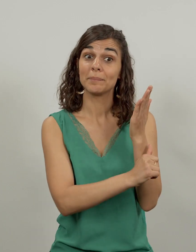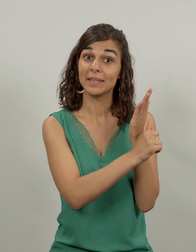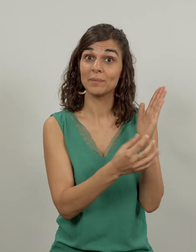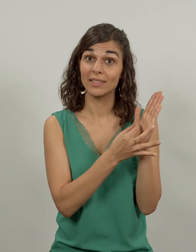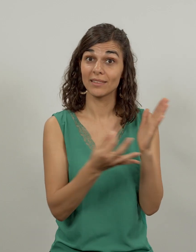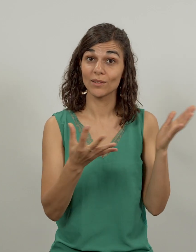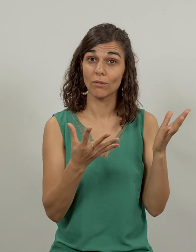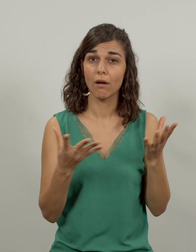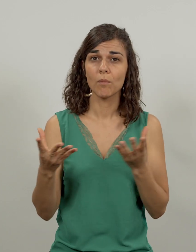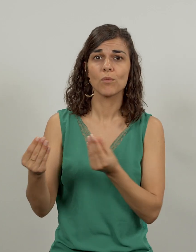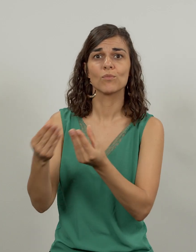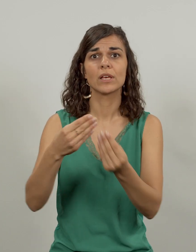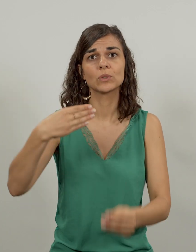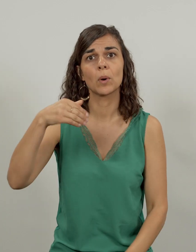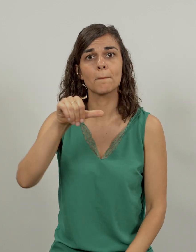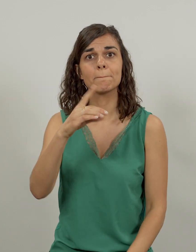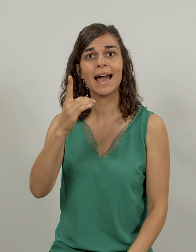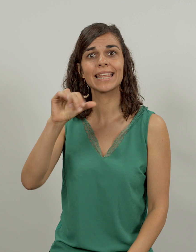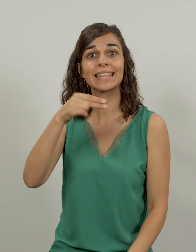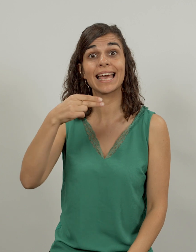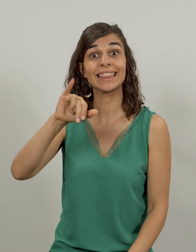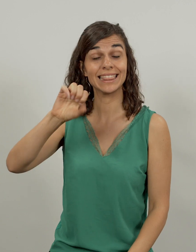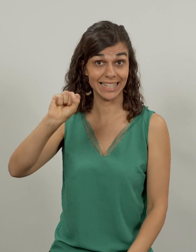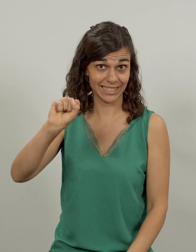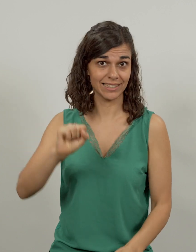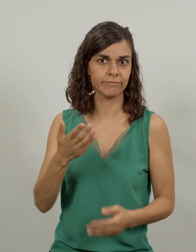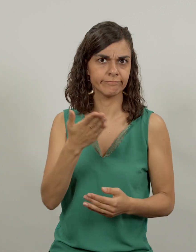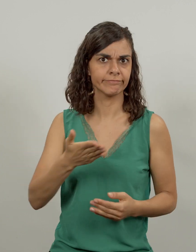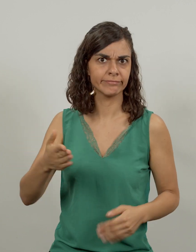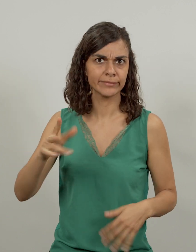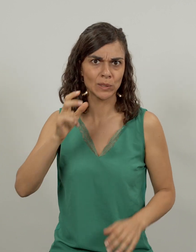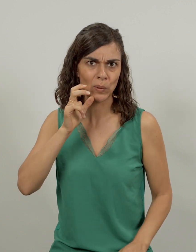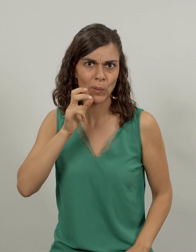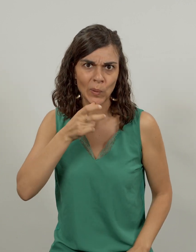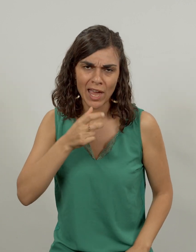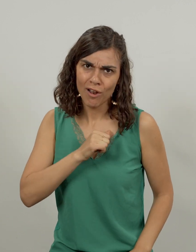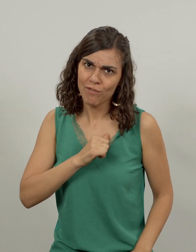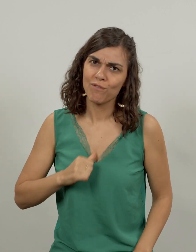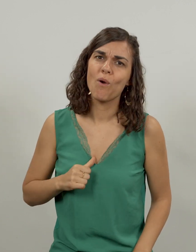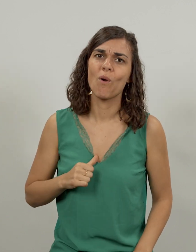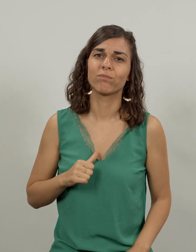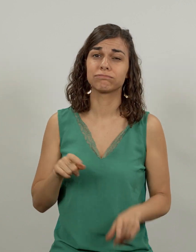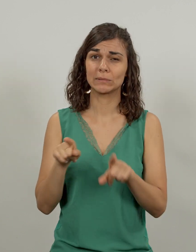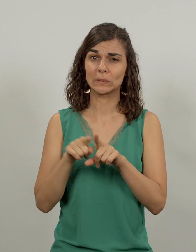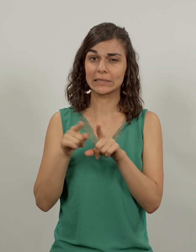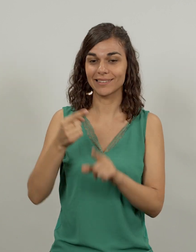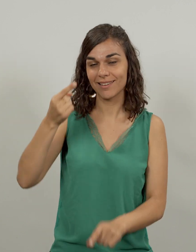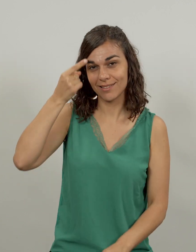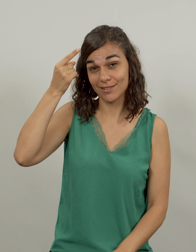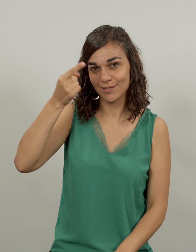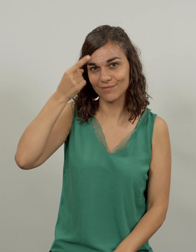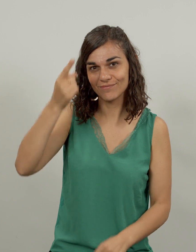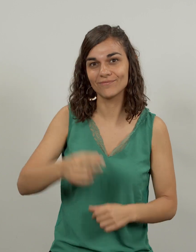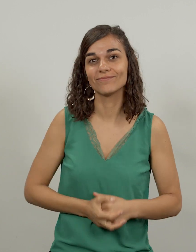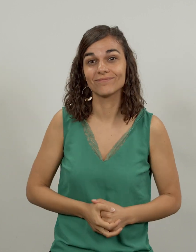C'est la Bible qui nous dit que les Madianites sont un peuple extrêmement cruel. Ils sont cruels et